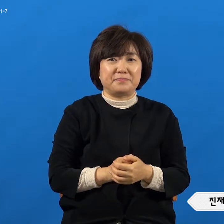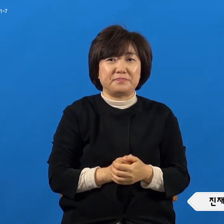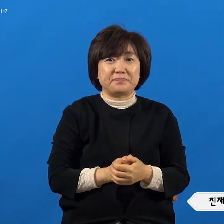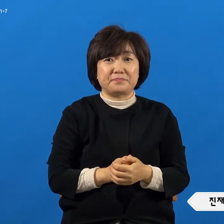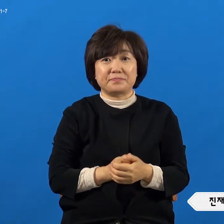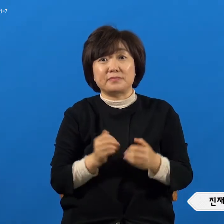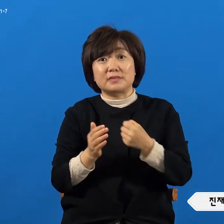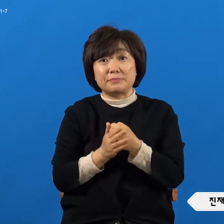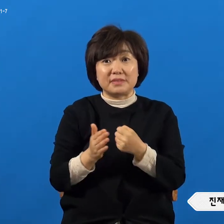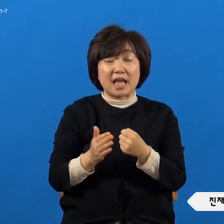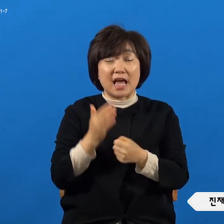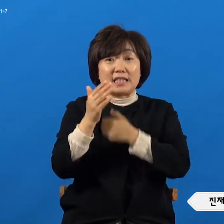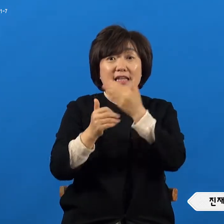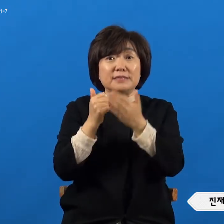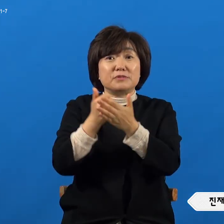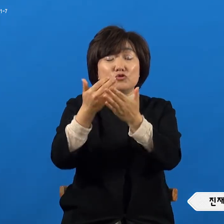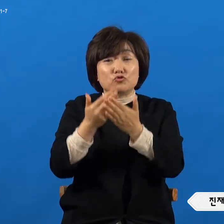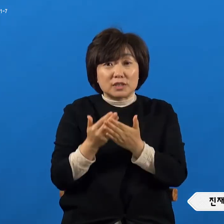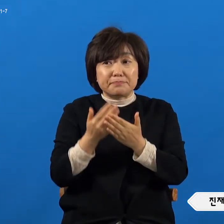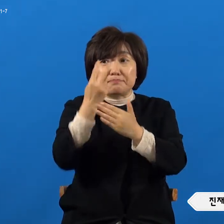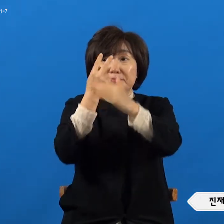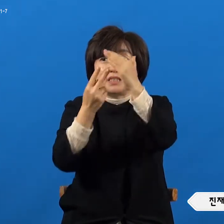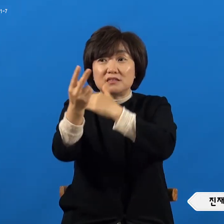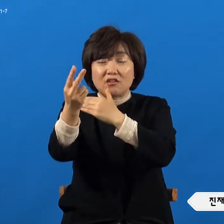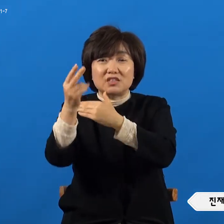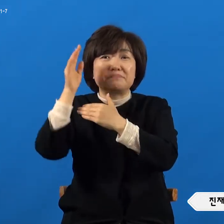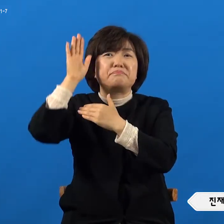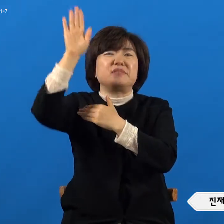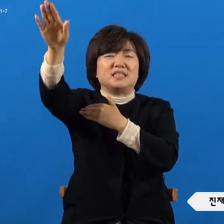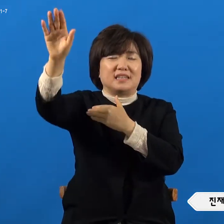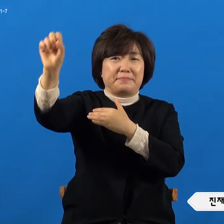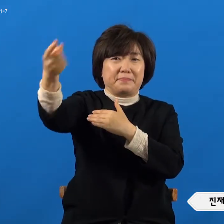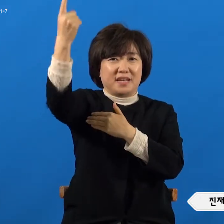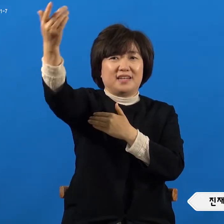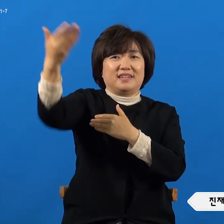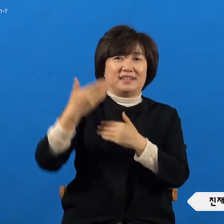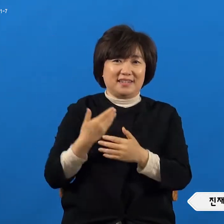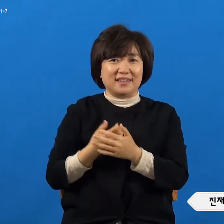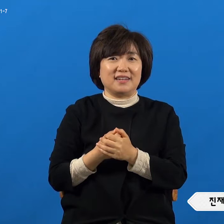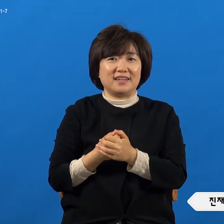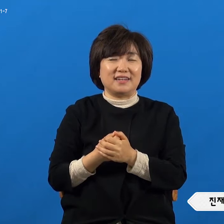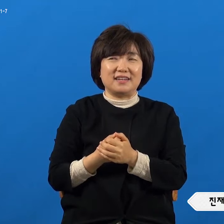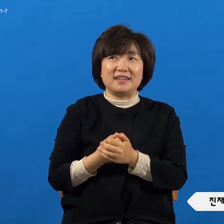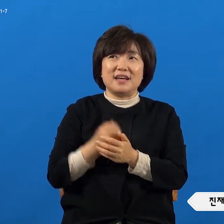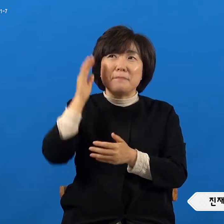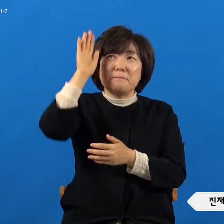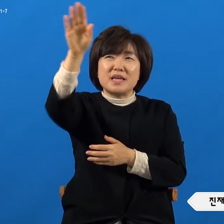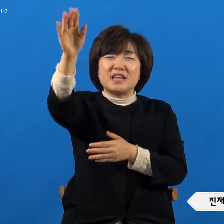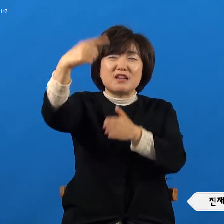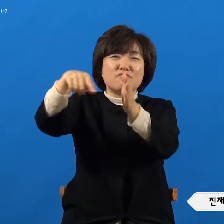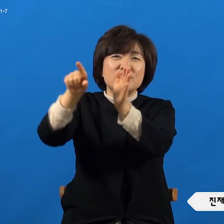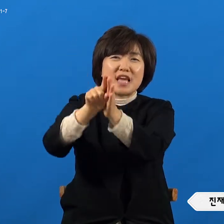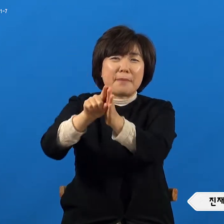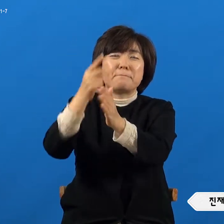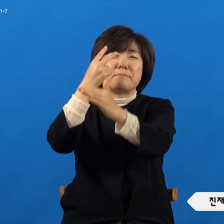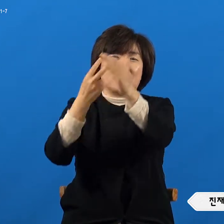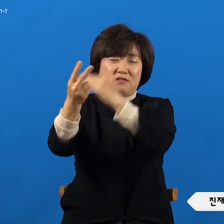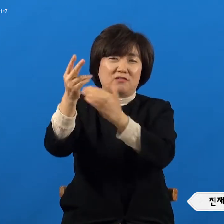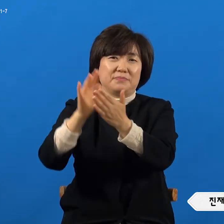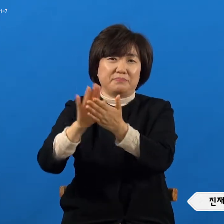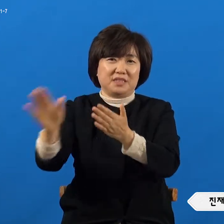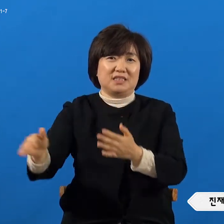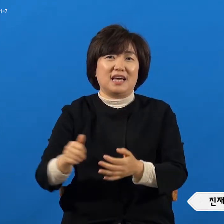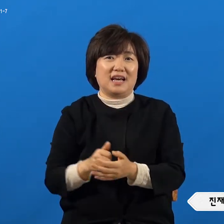그래서 하나님이 주신 비전은 미래에서부터 시작합니다. 그리고 미래를 위한 비전입니다. 하나님이